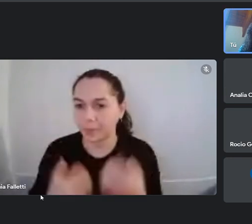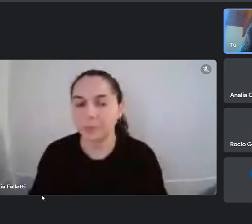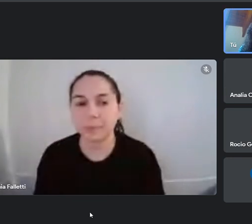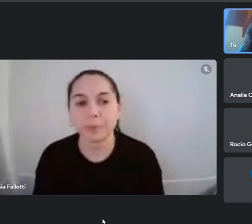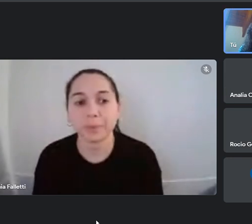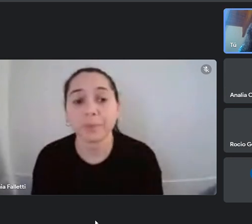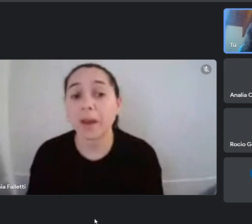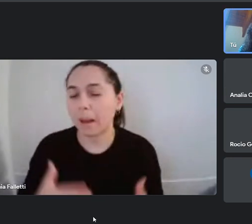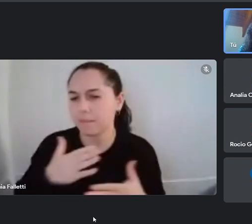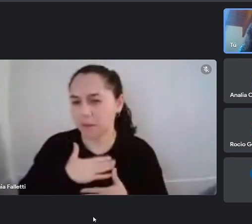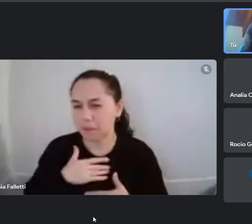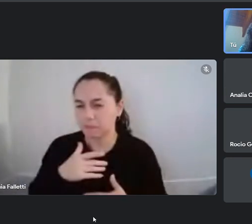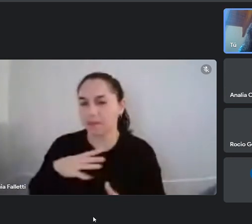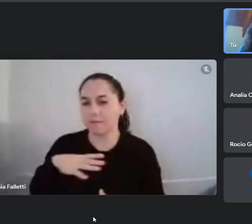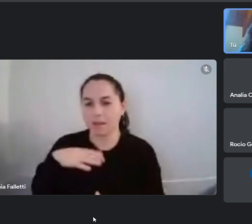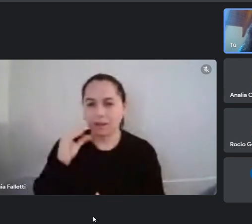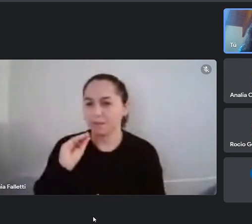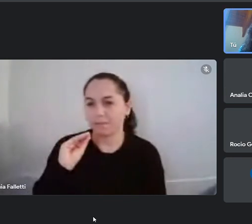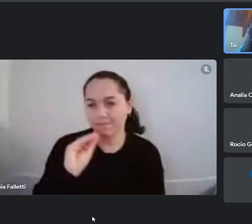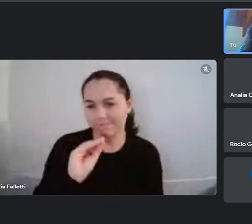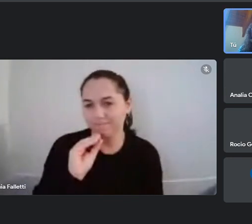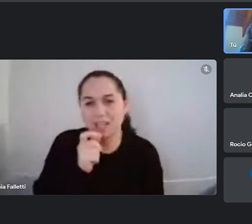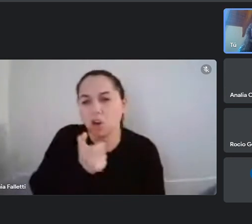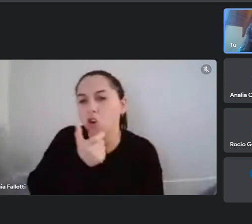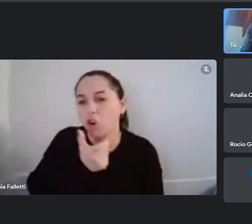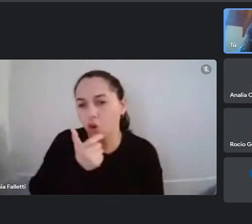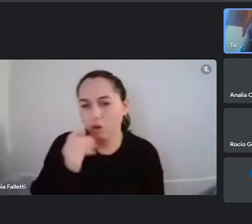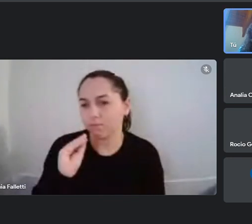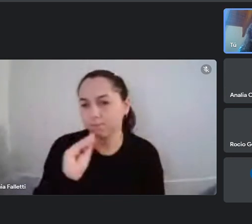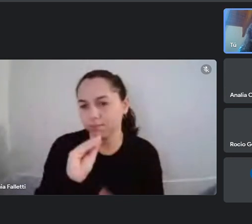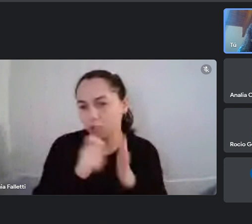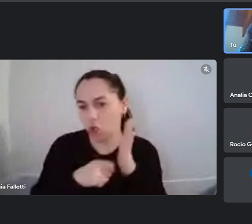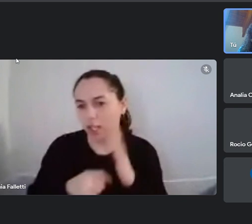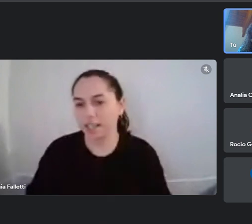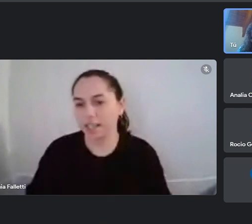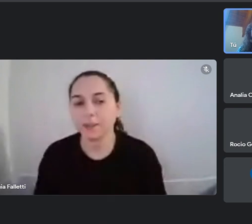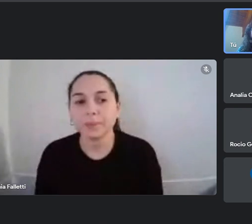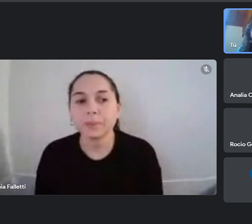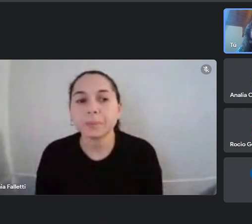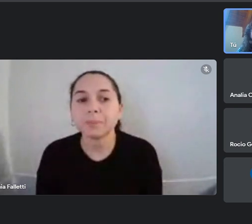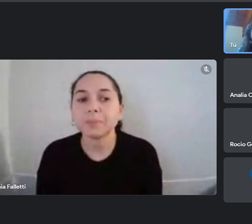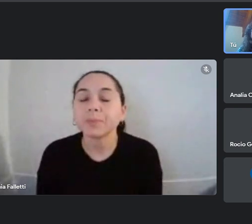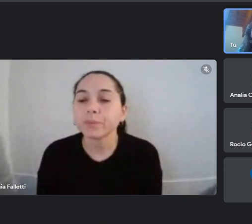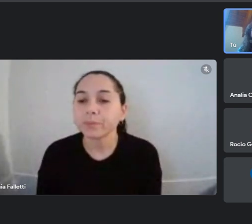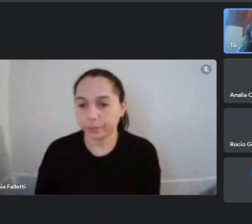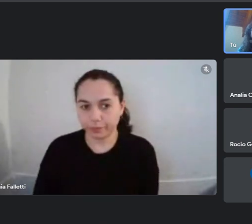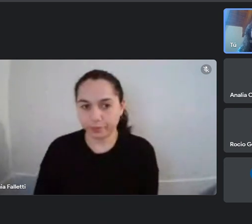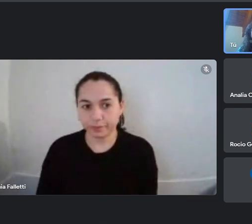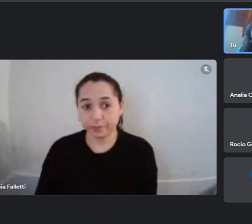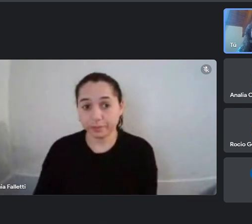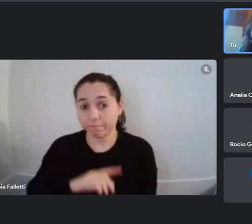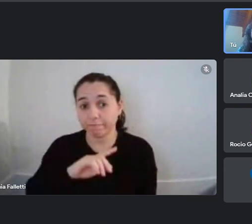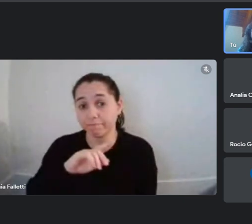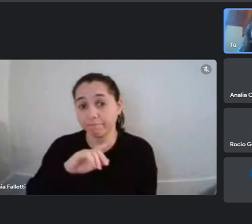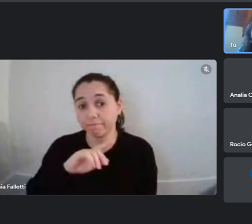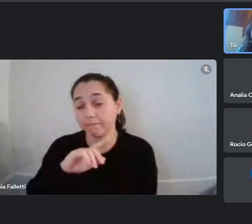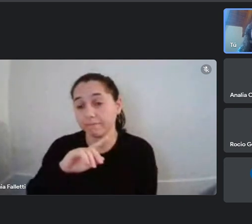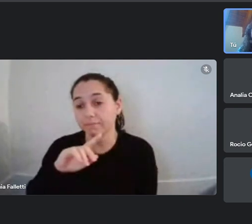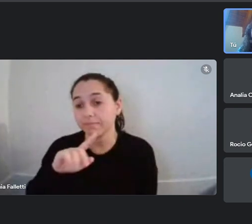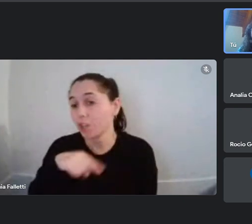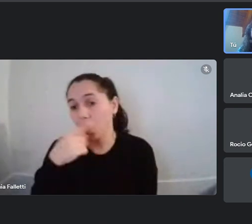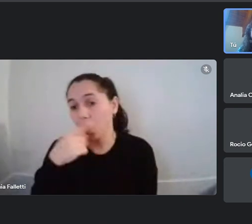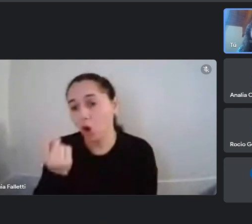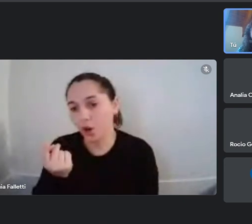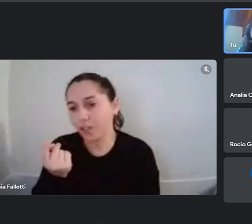rojo creating, ¿sí? Bien. El otro tipo de texto, la otra traducción que tenían que hacer,